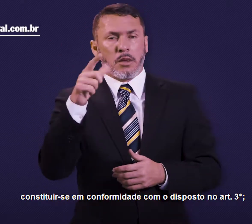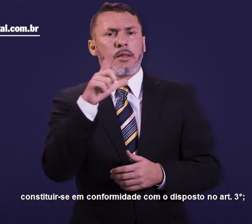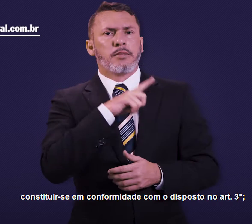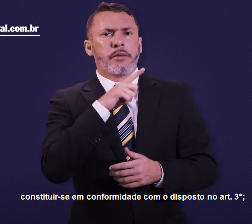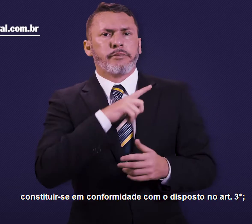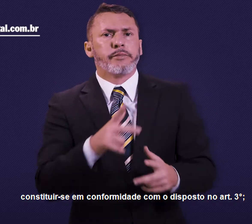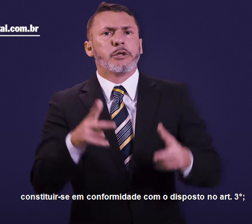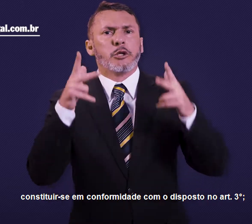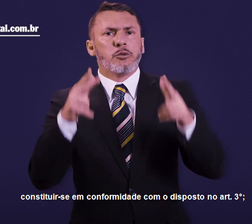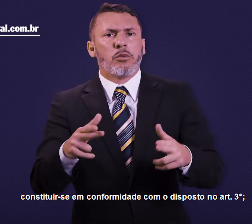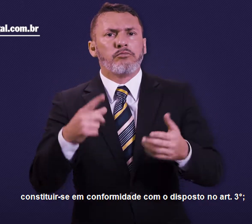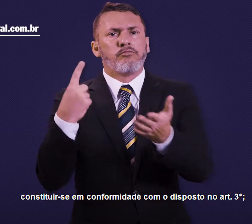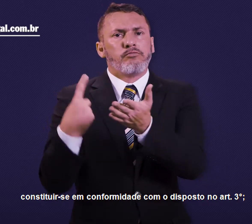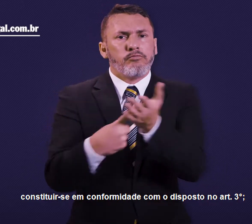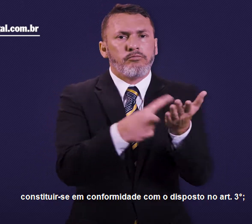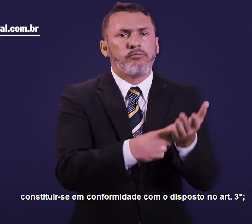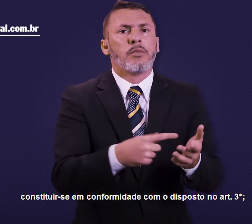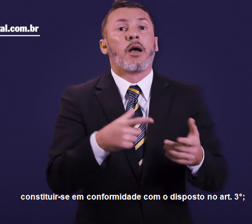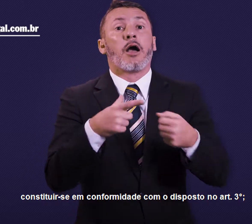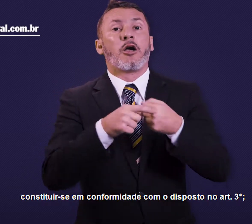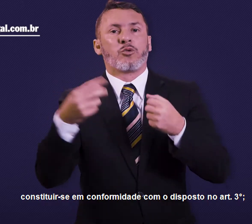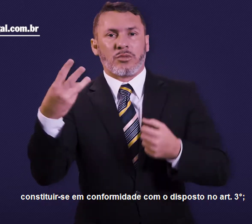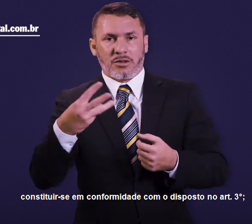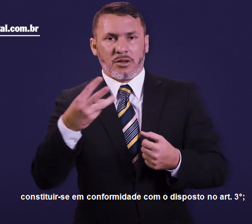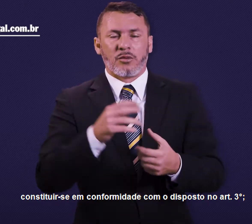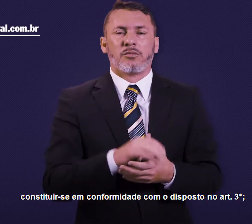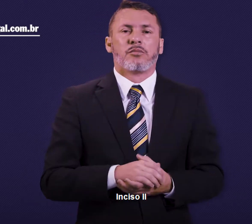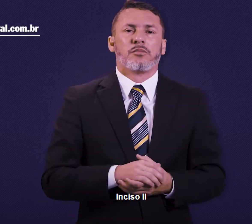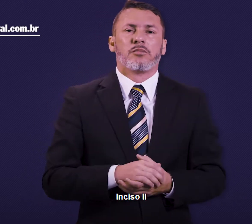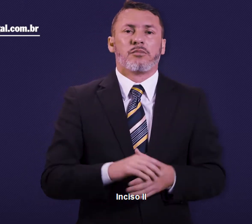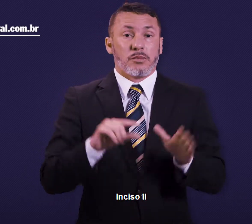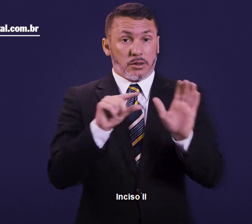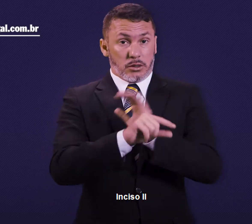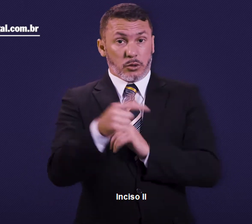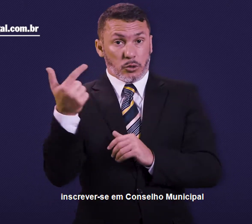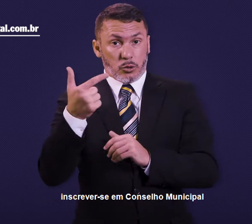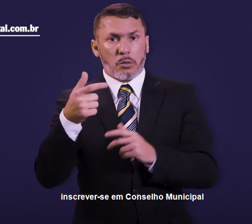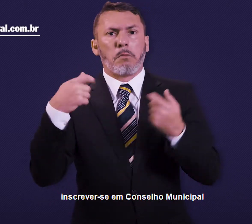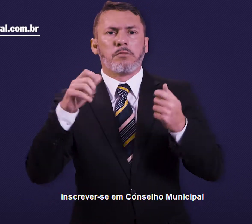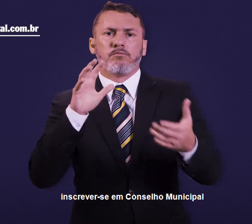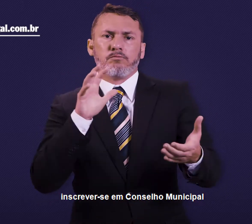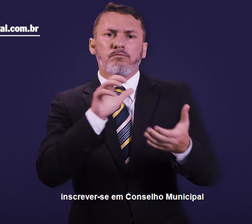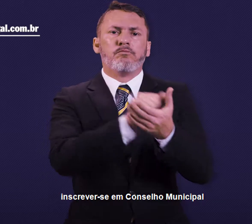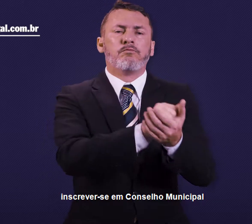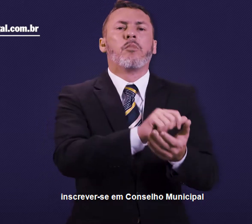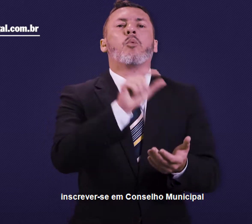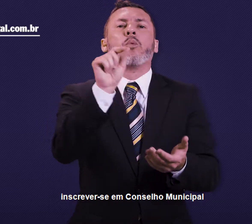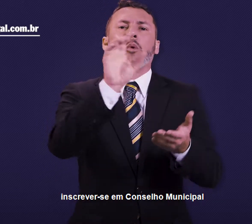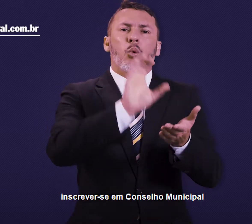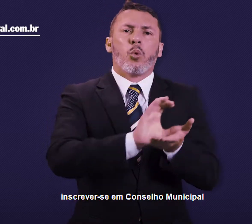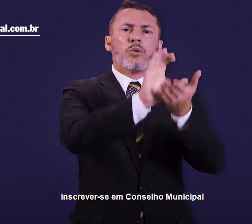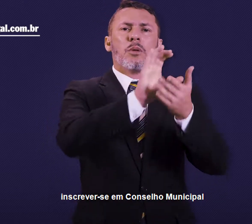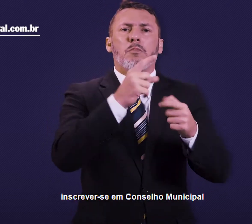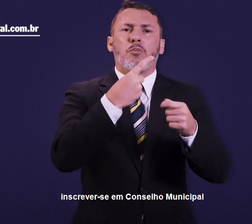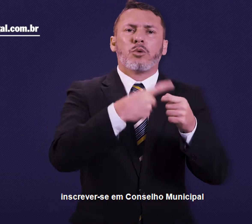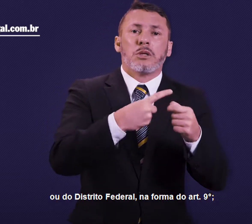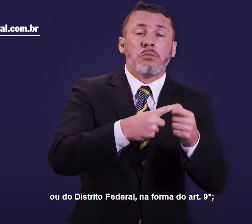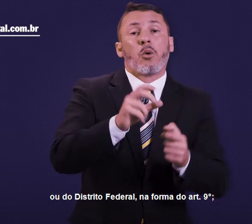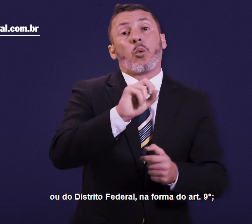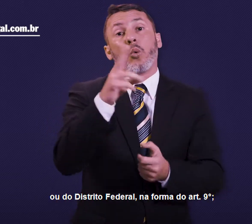em conformidade com o disposto no artigo 3º. Inciso 2. Inscrever-se em Conselho Municipal ou do